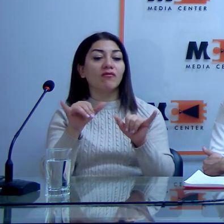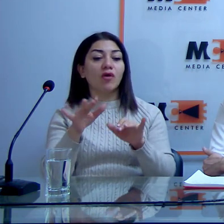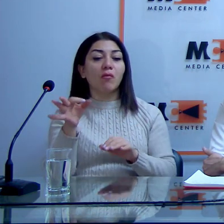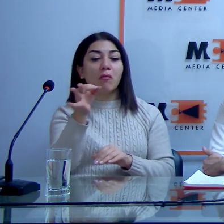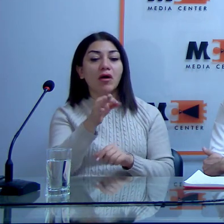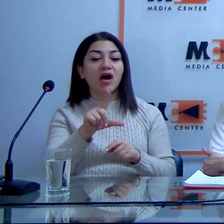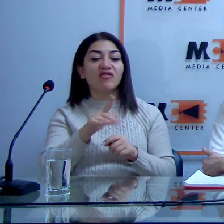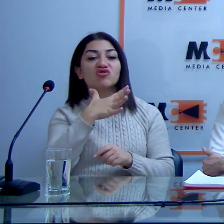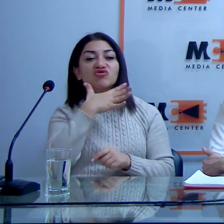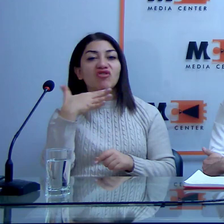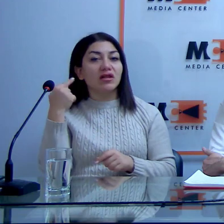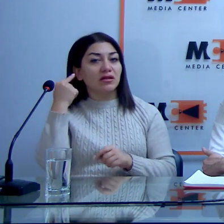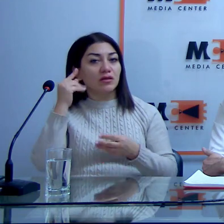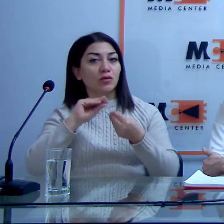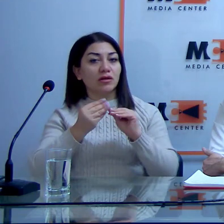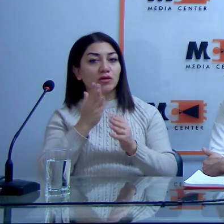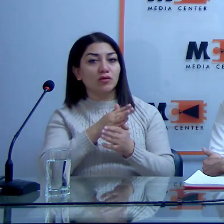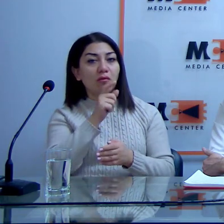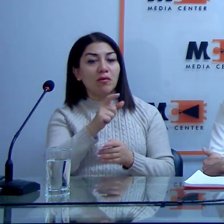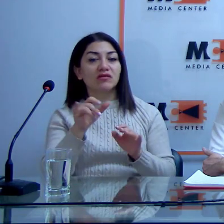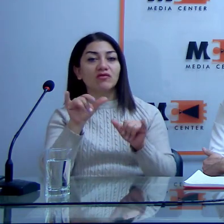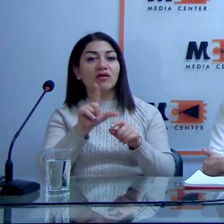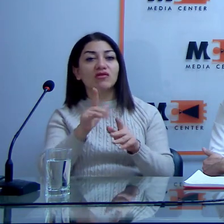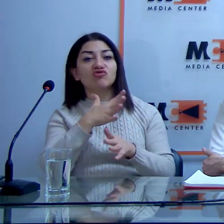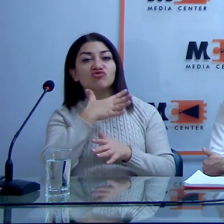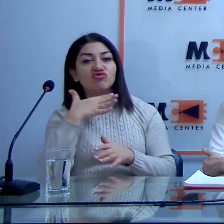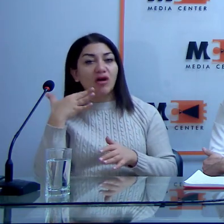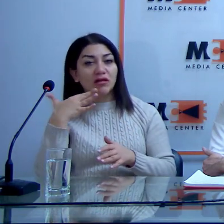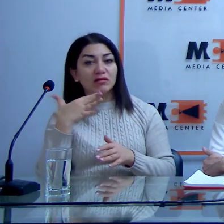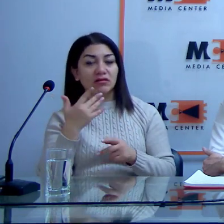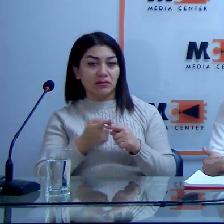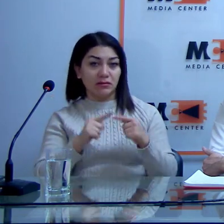մարզերում են ավելի շատ հա լսողության խնդիրներ ունեցող անձինք։